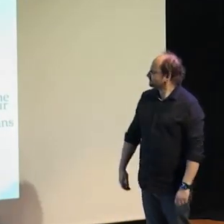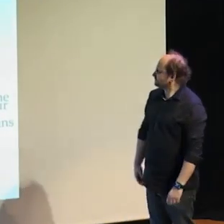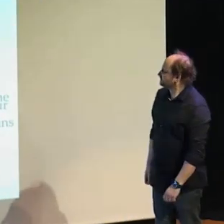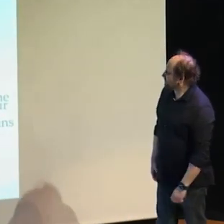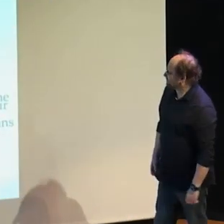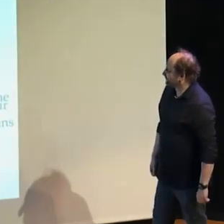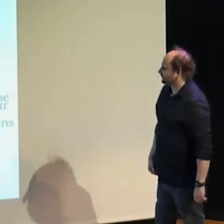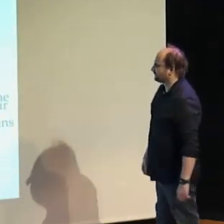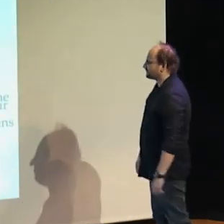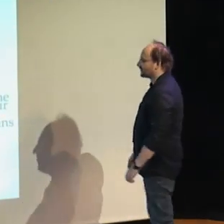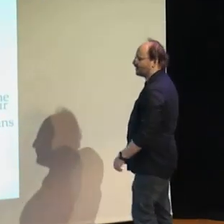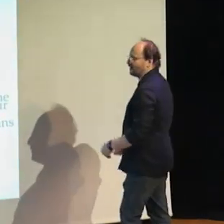suivante.